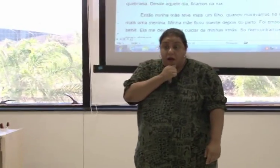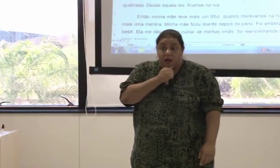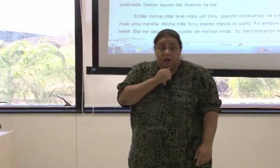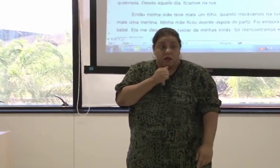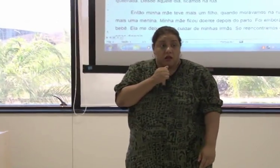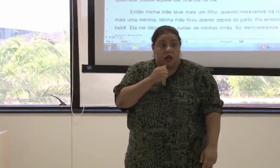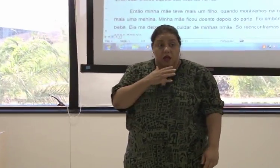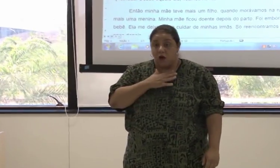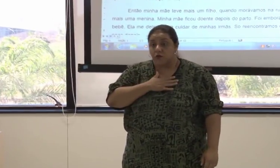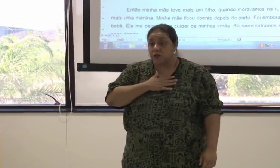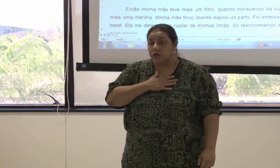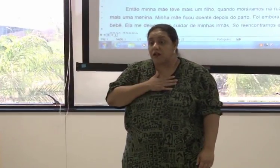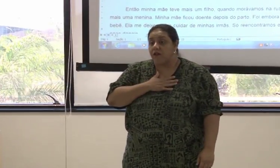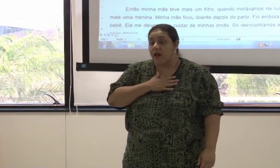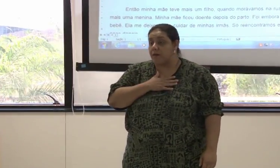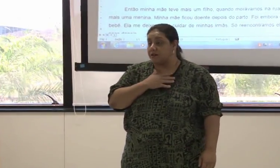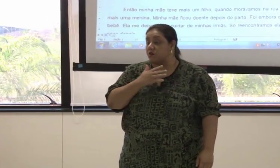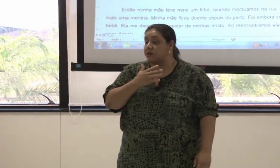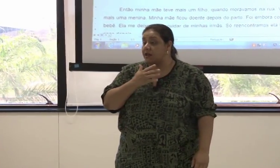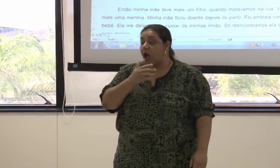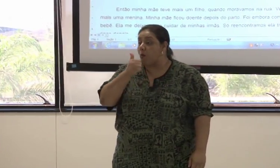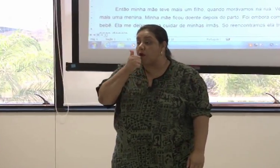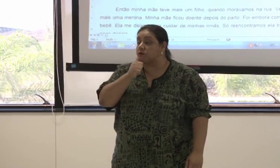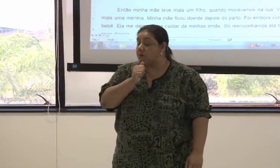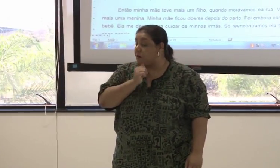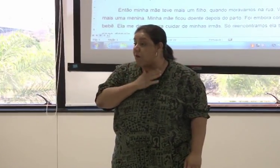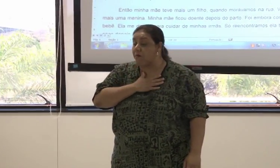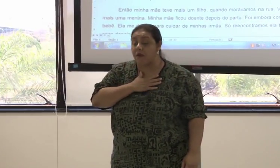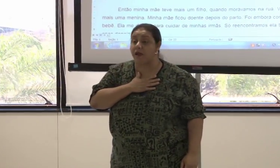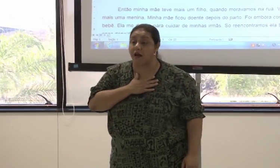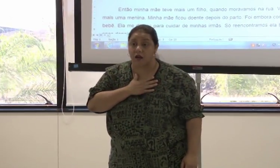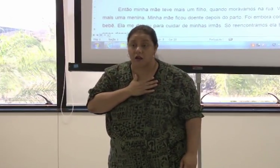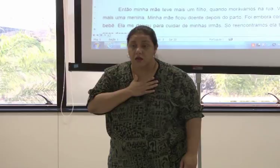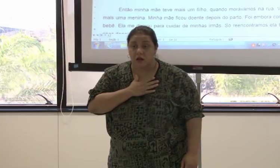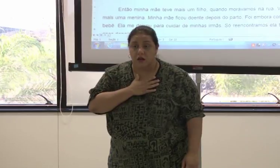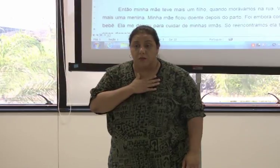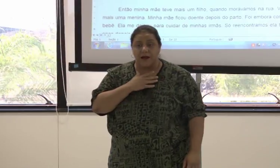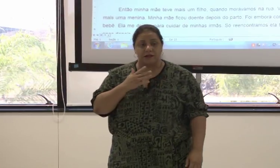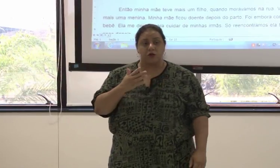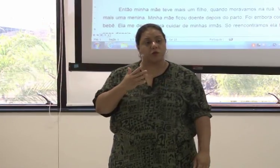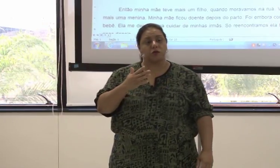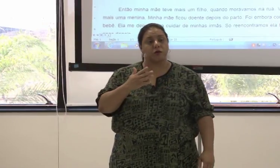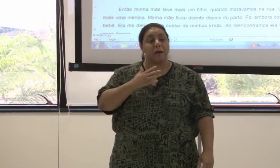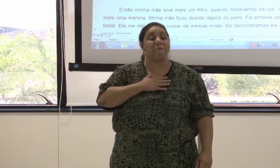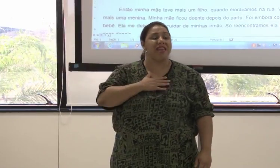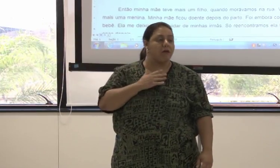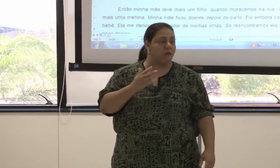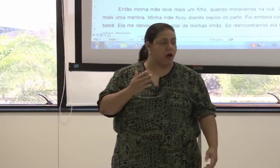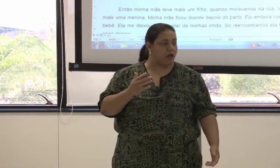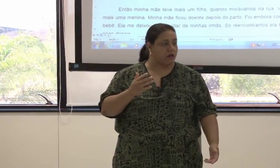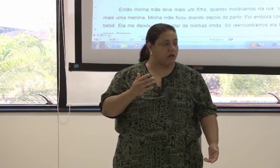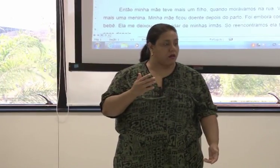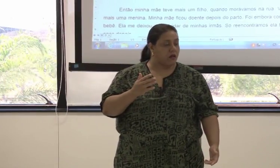Mamãe, eu não preciso nem ver, mas se eu quiser, eu posso ver mamãe minha. Mas senão eu não preciso botar minha mamãe.